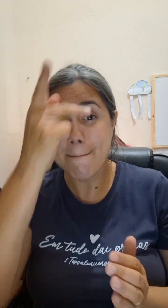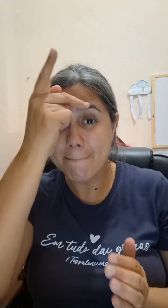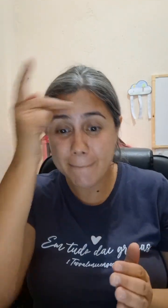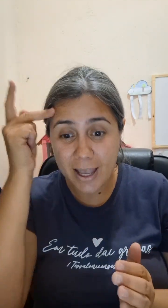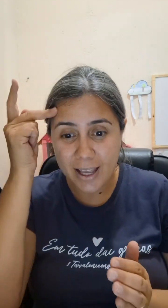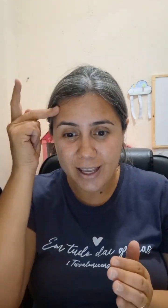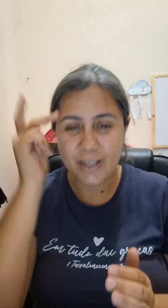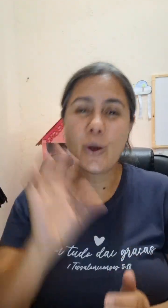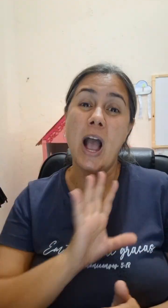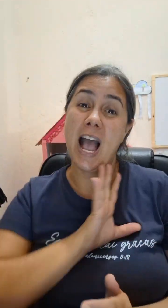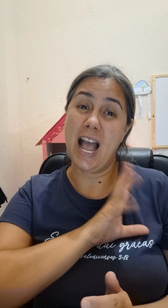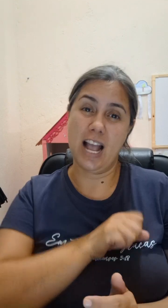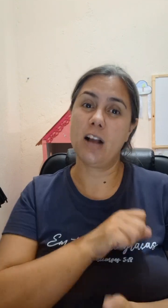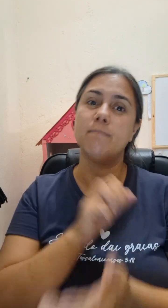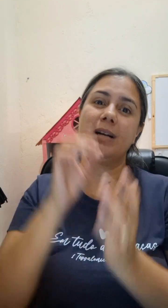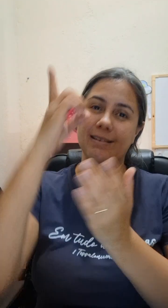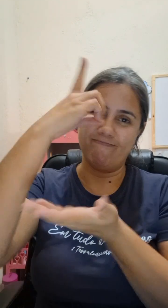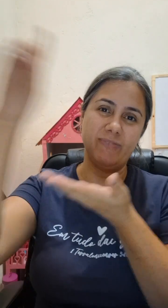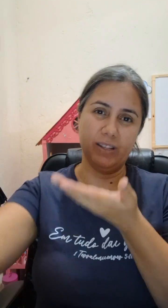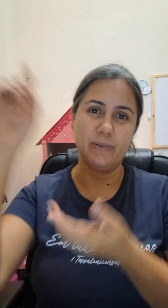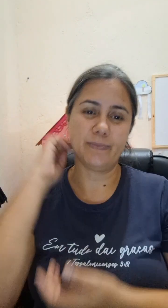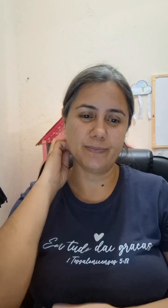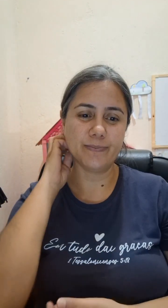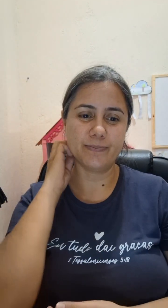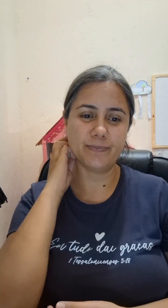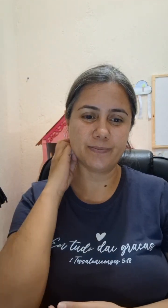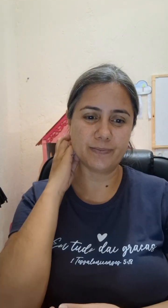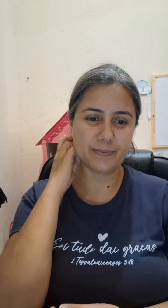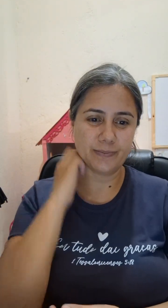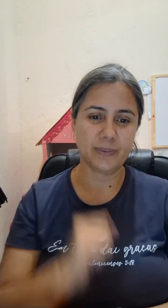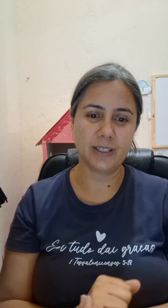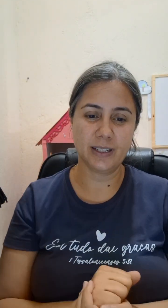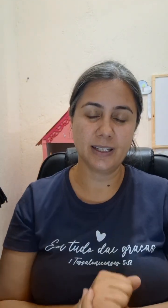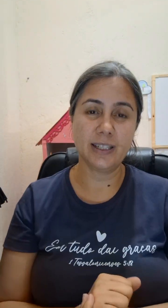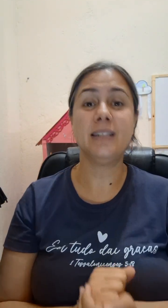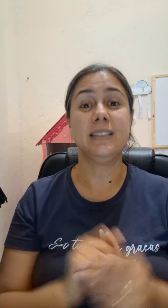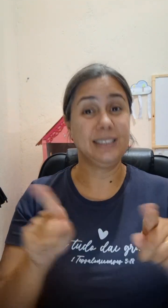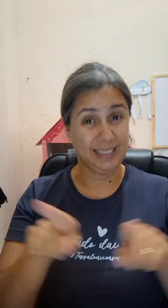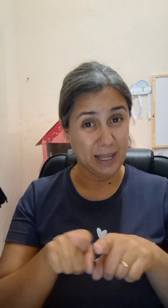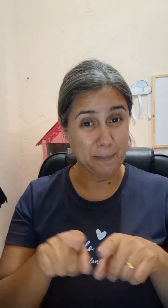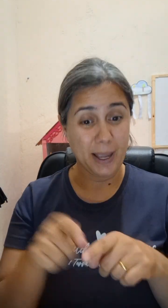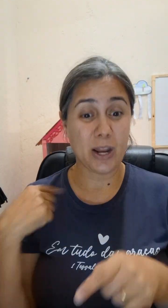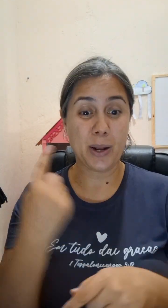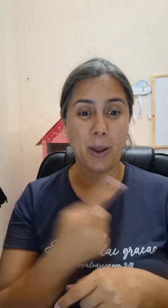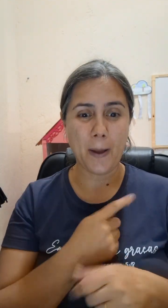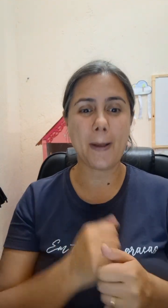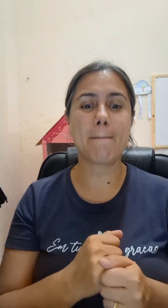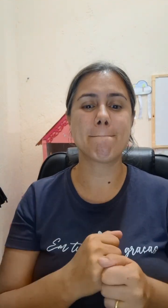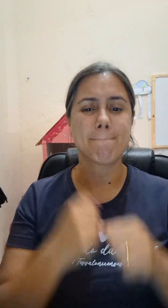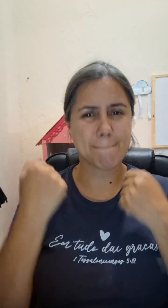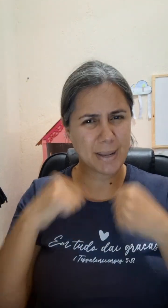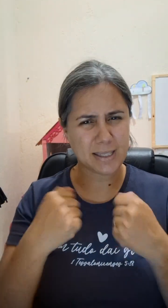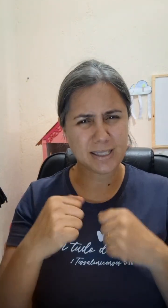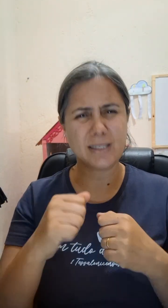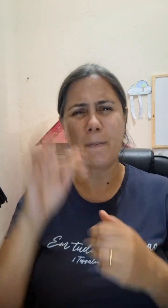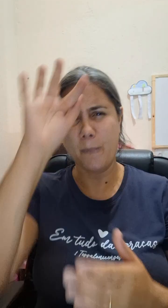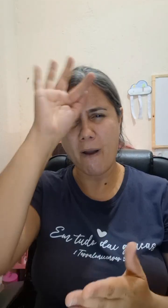os meus mandamentos, que têm os meus mandamentos e obedecem, os guarda, essas pessoas é que me ama, Jesus falando.